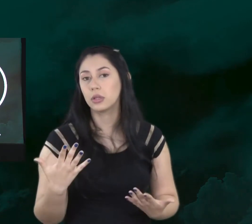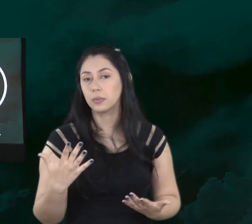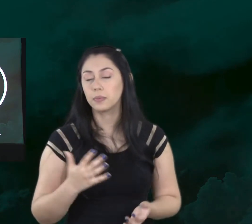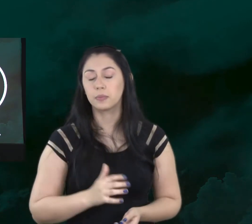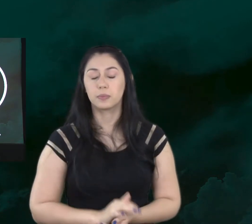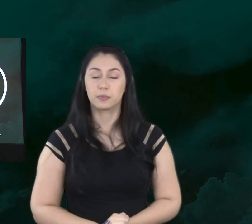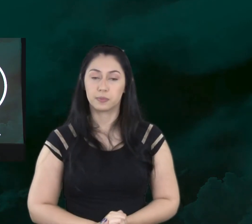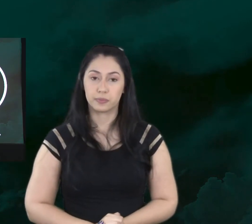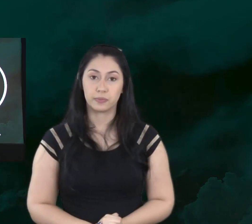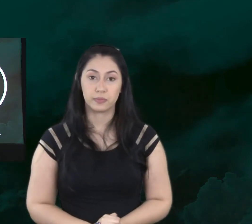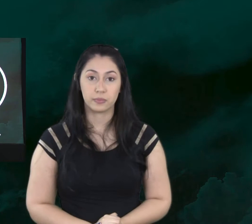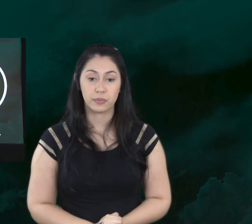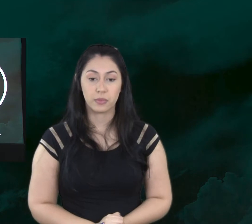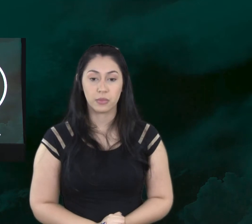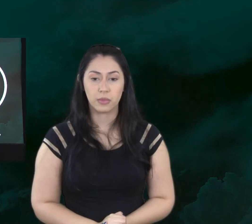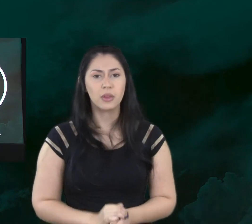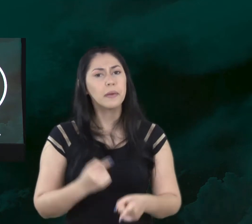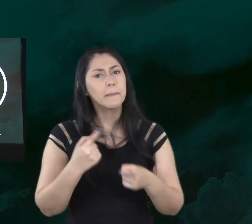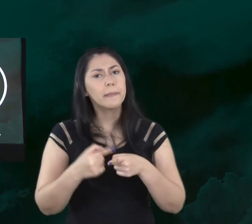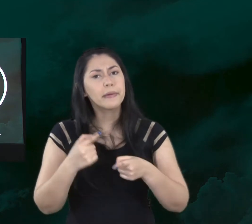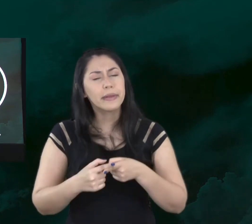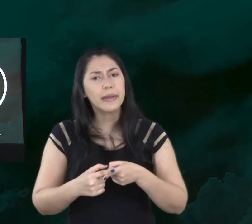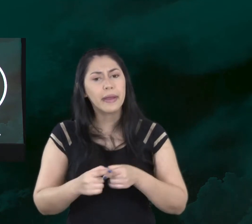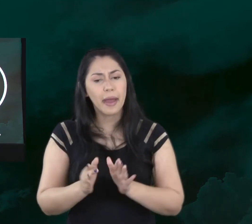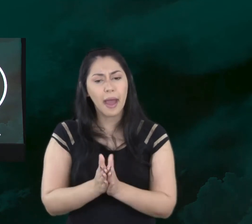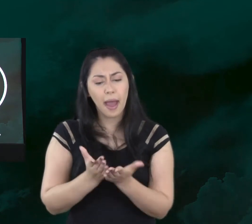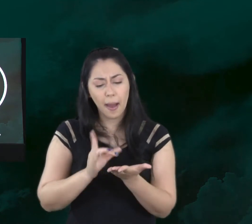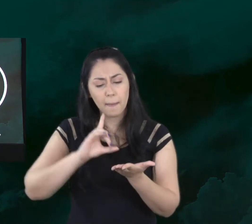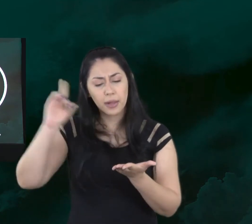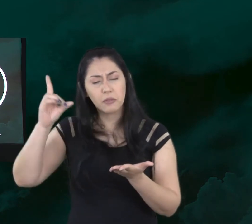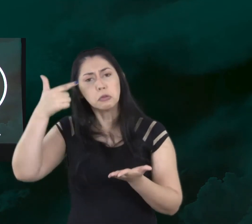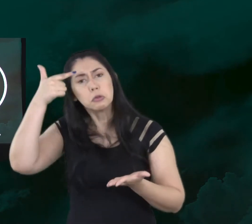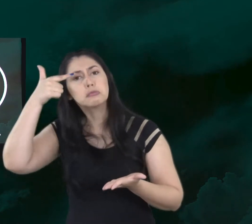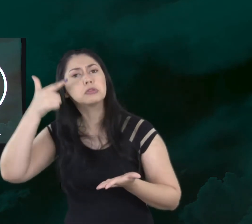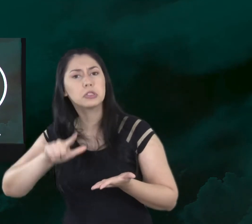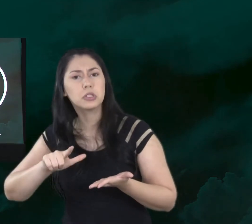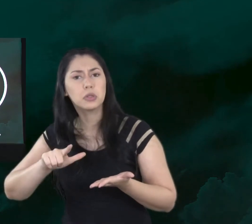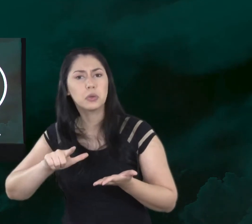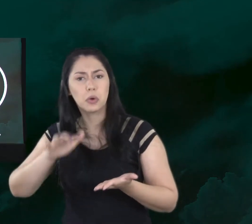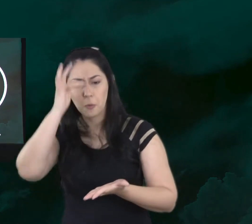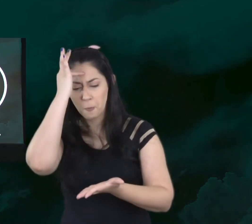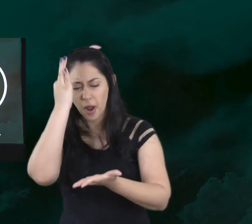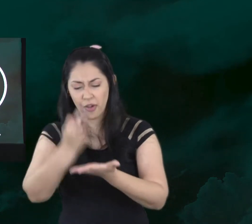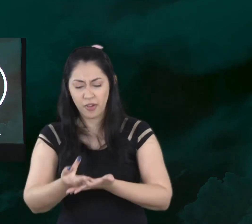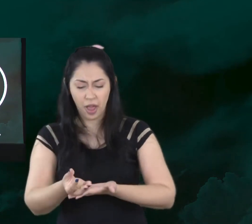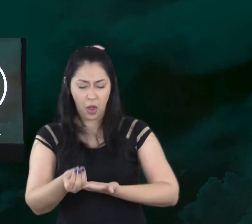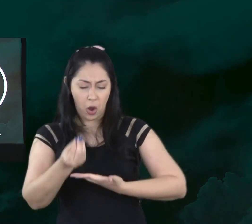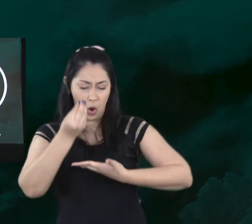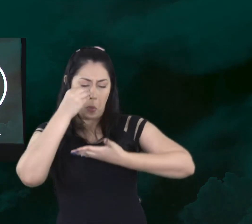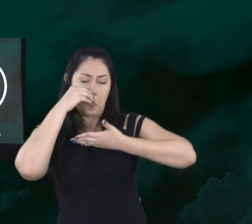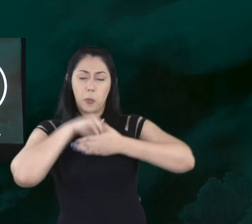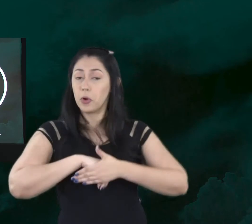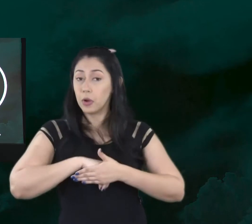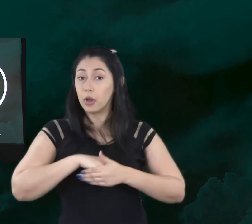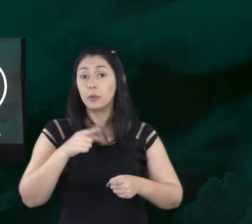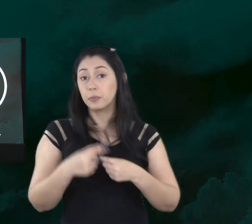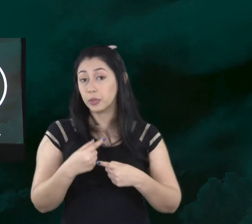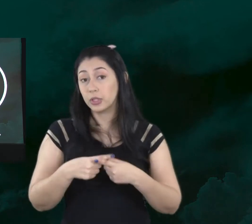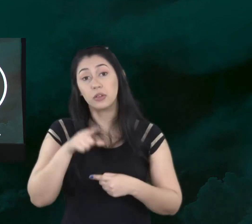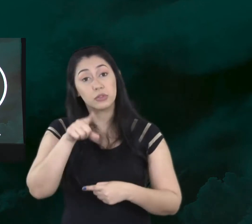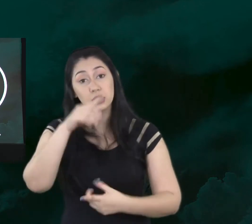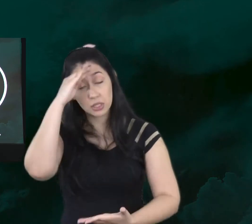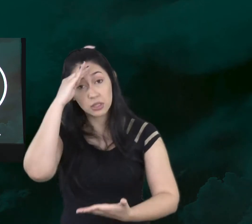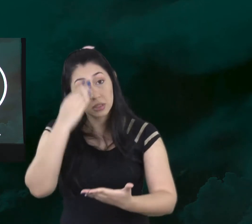porque o caminhãozinho da palavra conseguiu depositar aquele elemento da fé em você, é porque você recebeu,